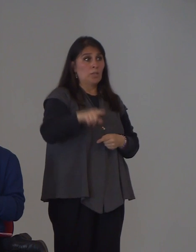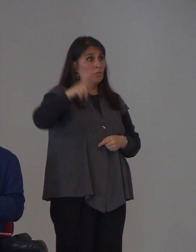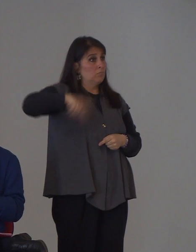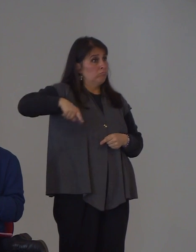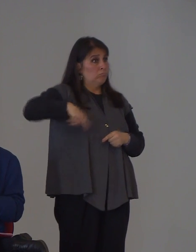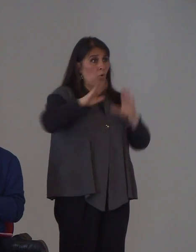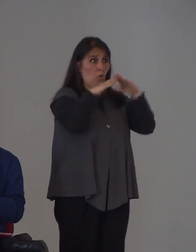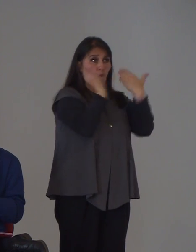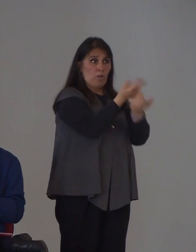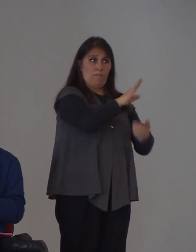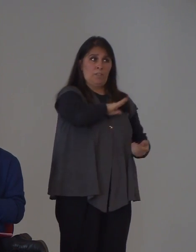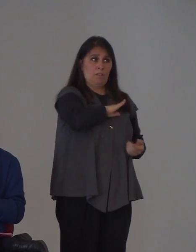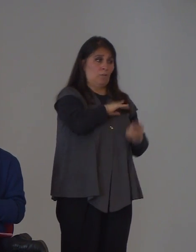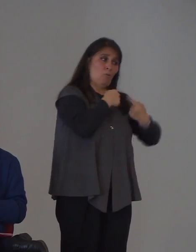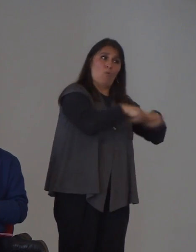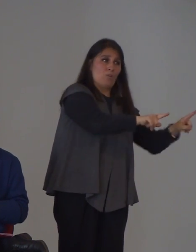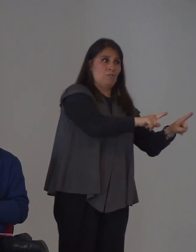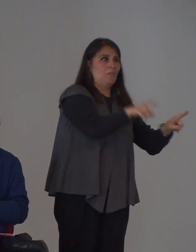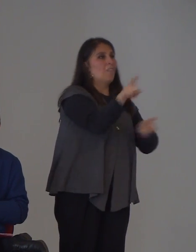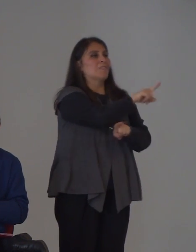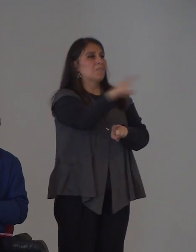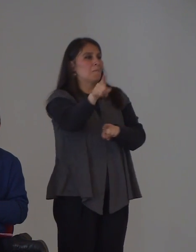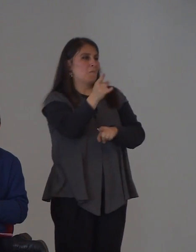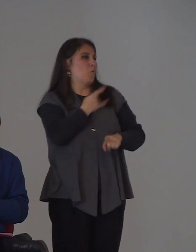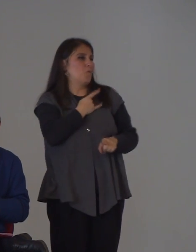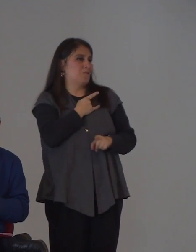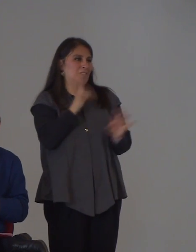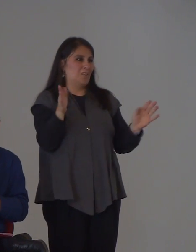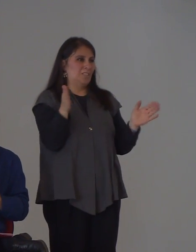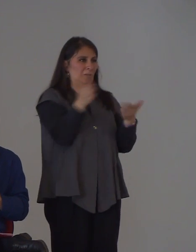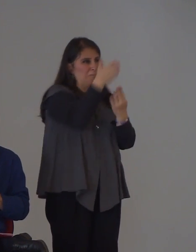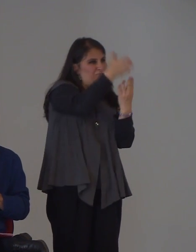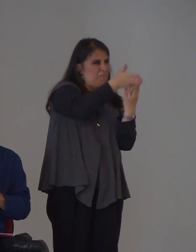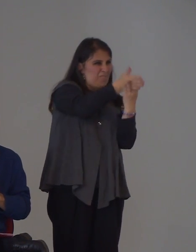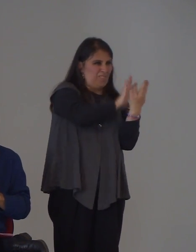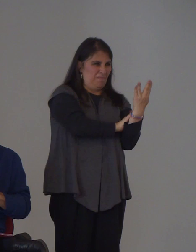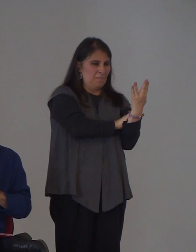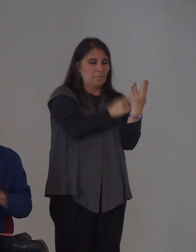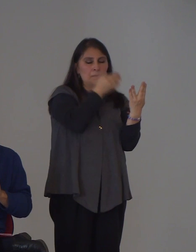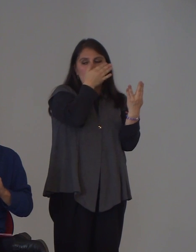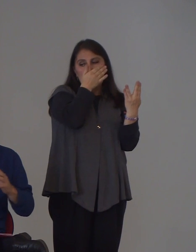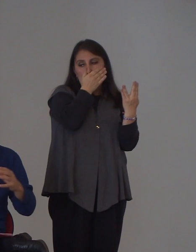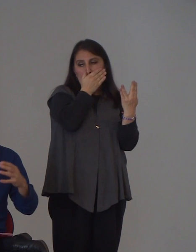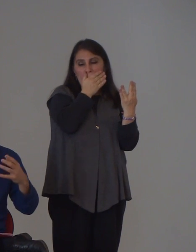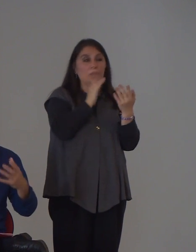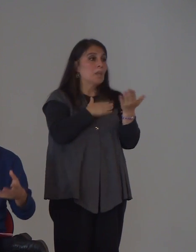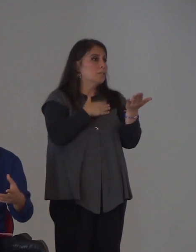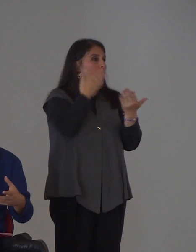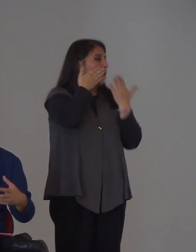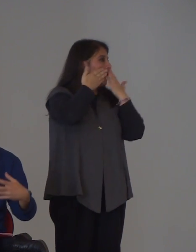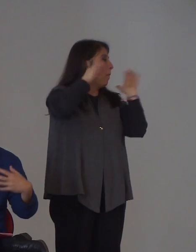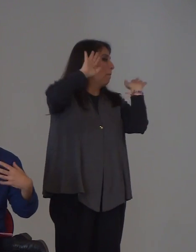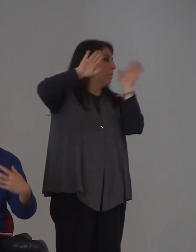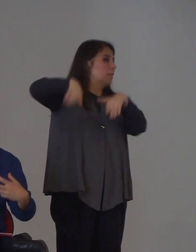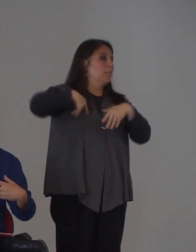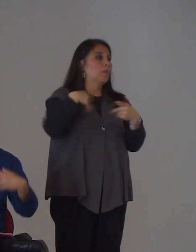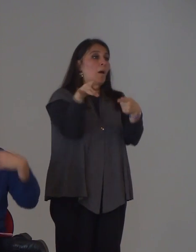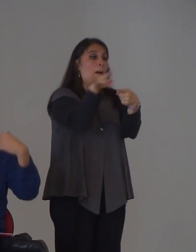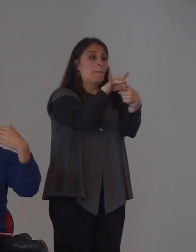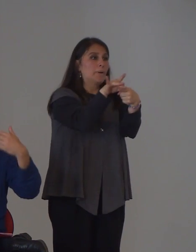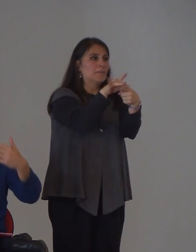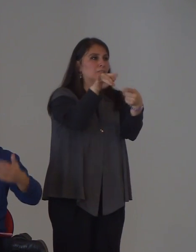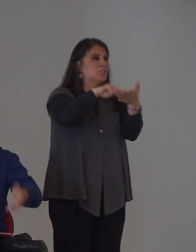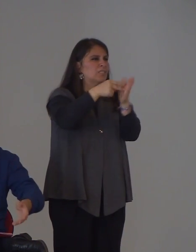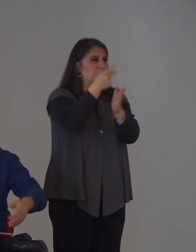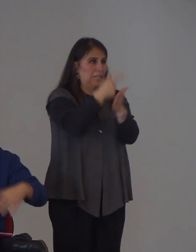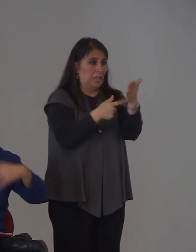viejas normales, ni una universidad. Y esto de superar el aplicacionismo tenía que ver con que originalmente a los estudiantes se